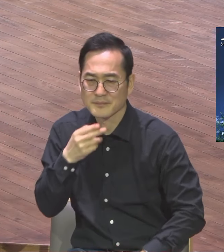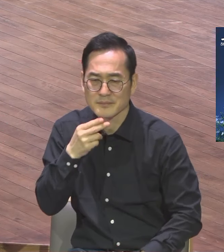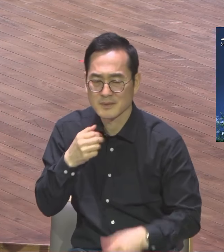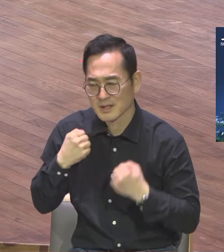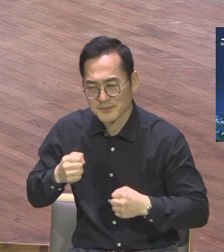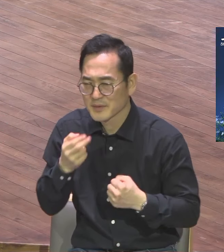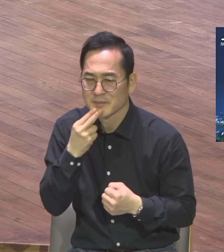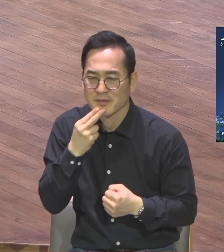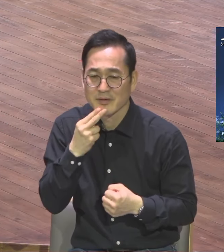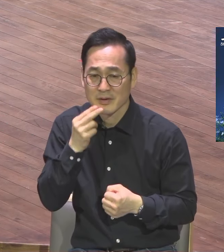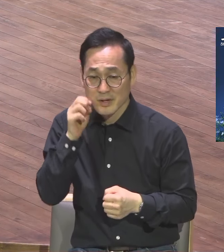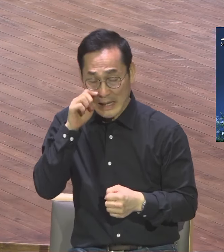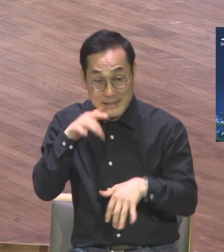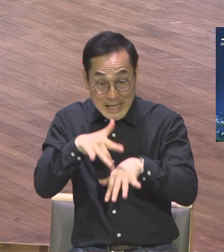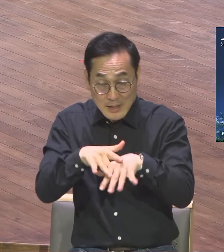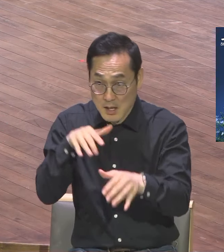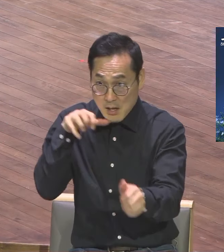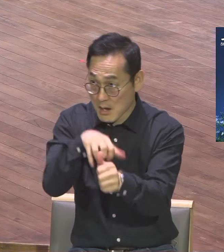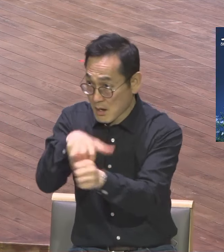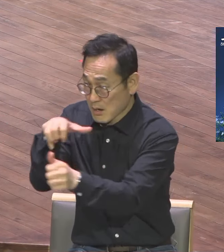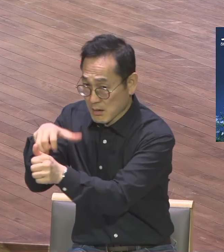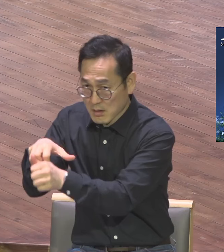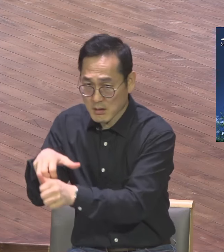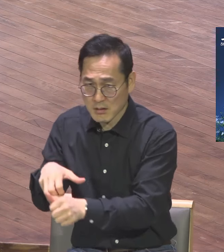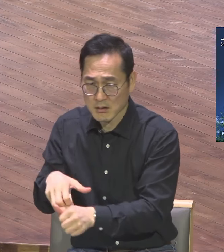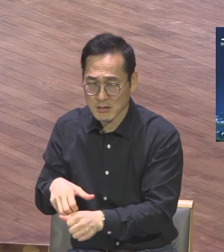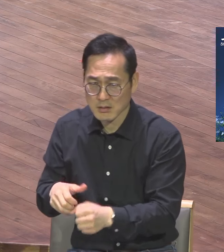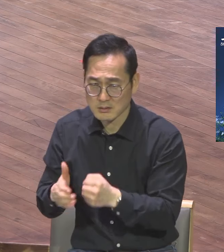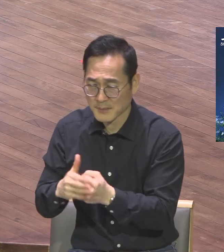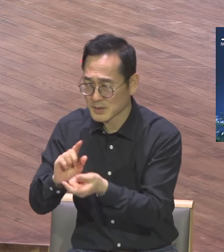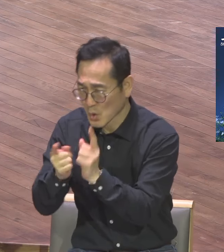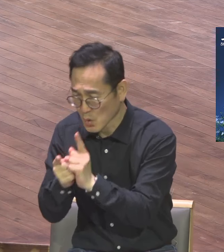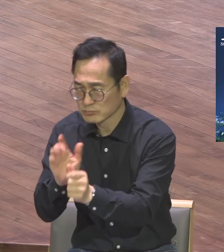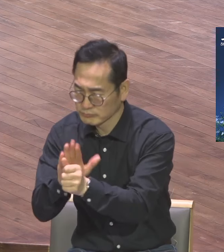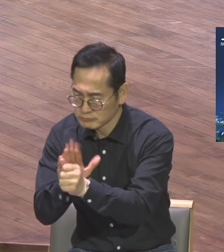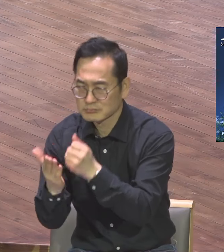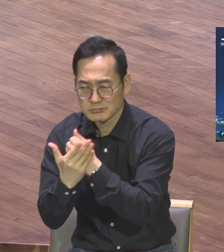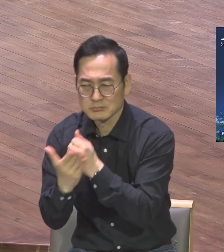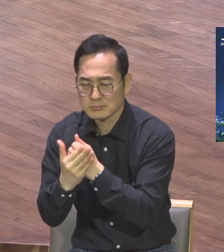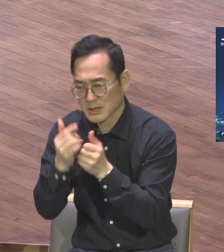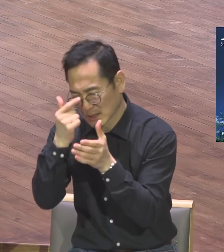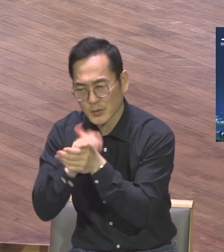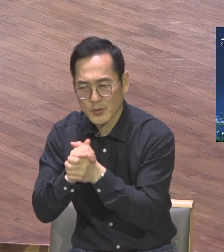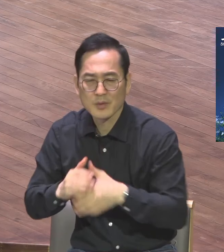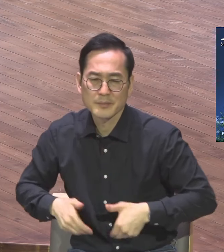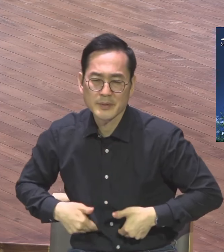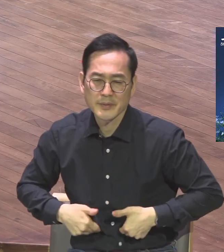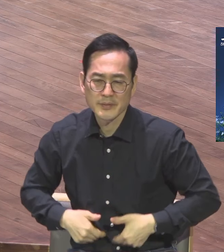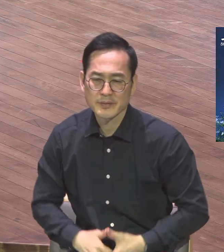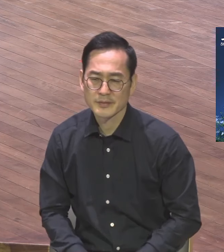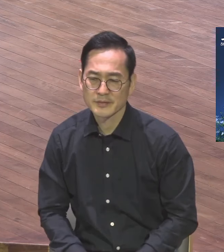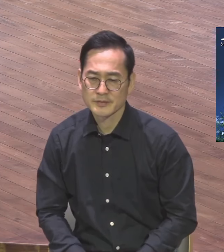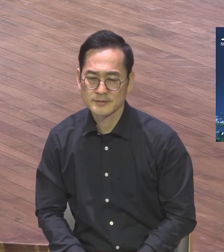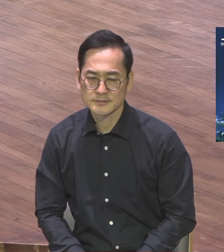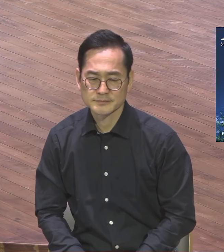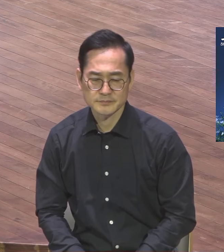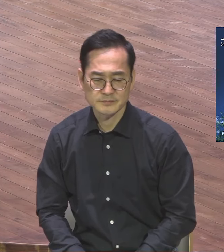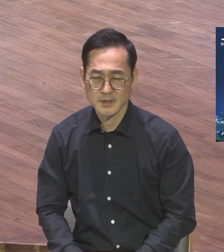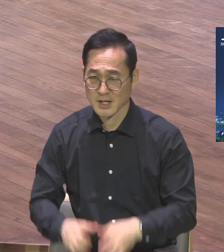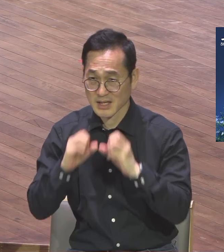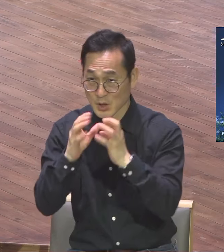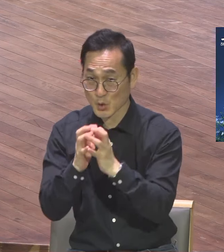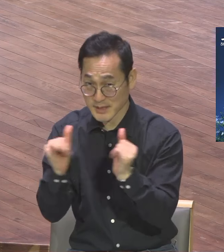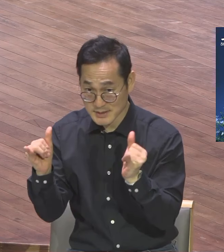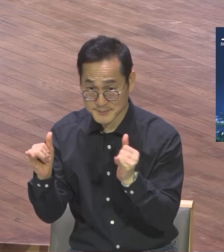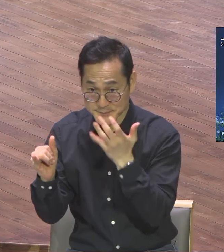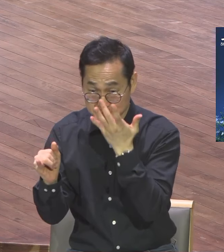왜냐하면 사단 공격이 워낙 심하기 때문에 계속해서 그렇게 여러분이 기도해 주시기 바랍니다. 그래서 이 선교사님들이 말이요.